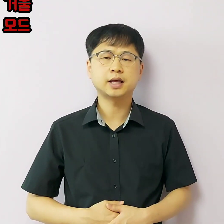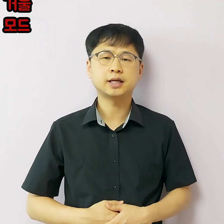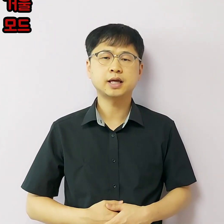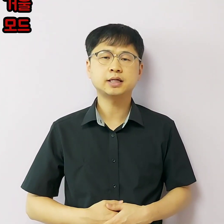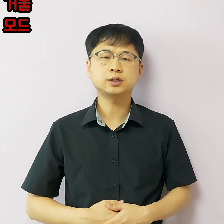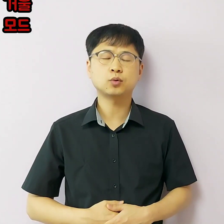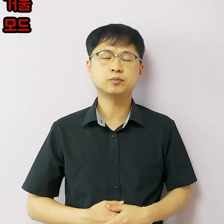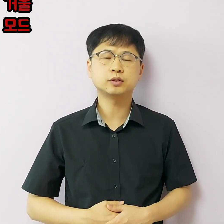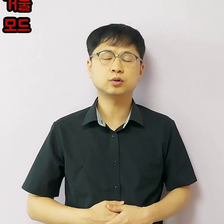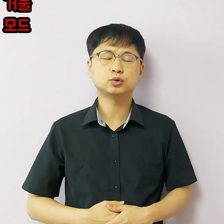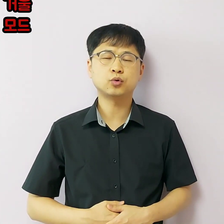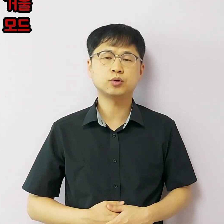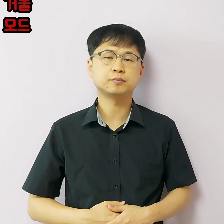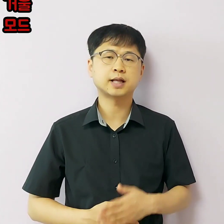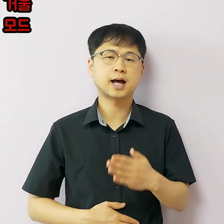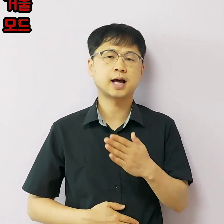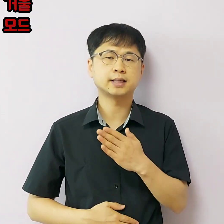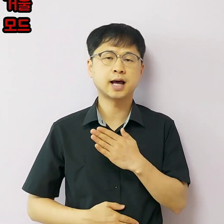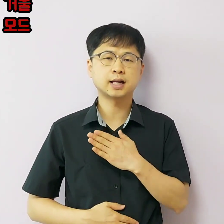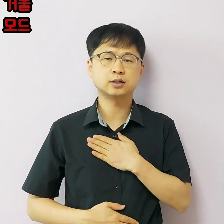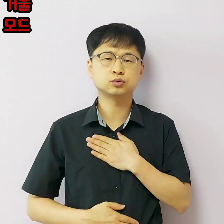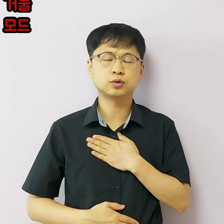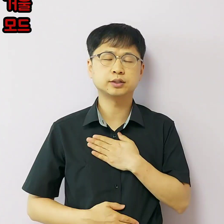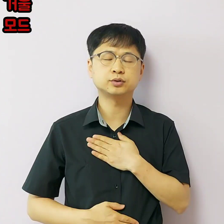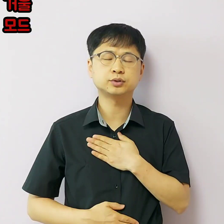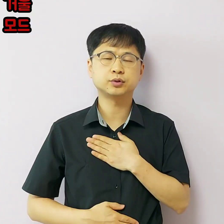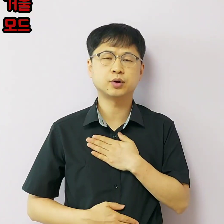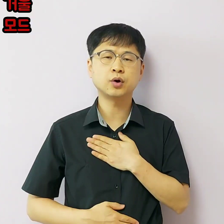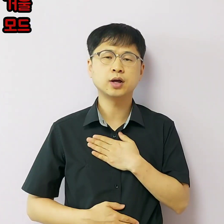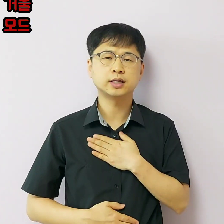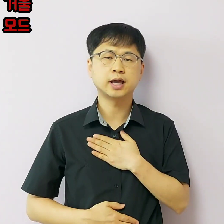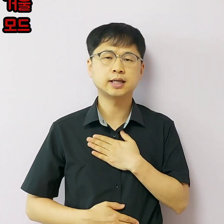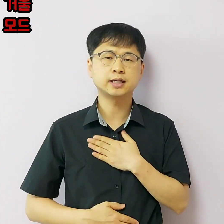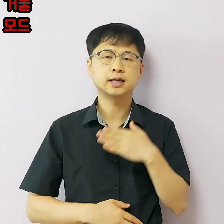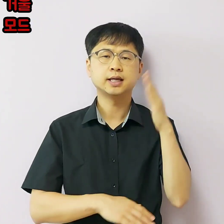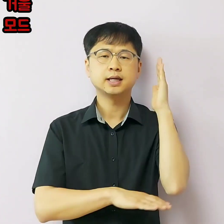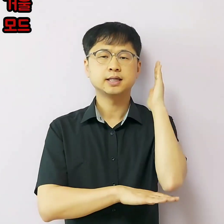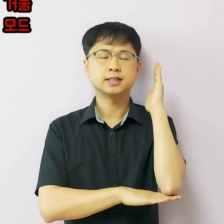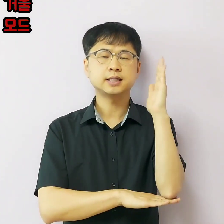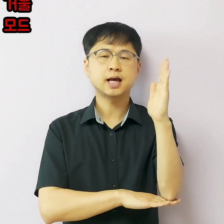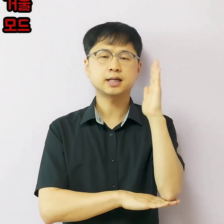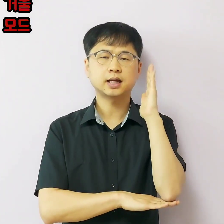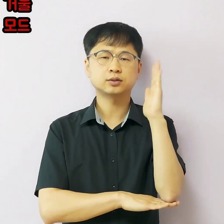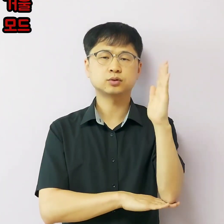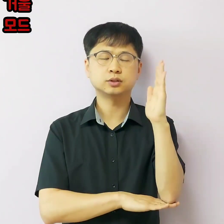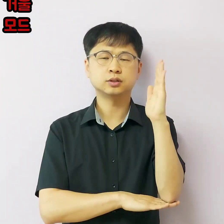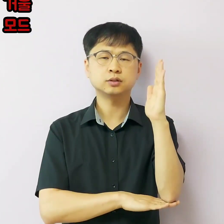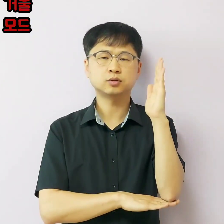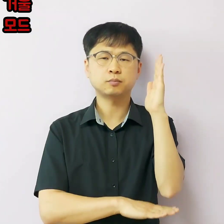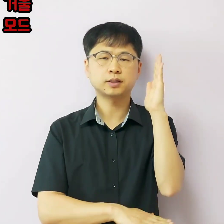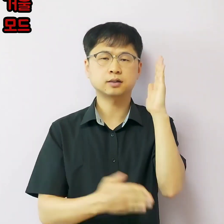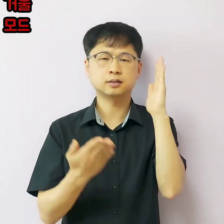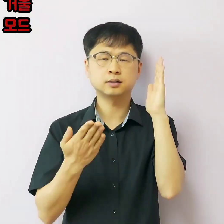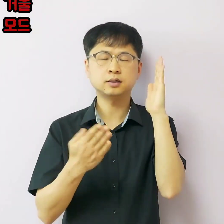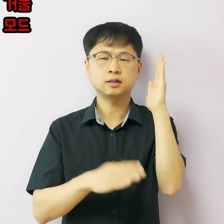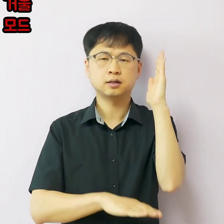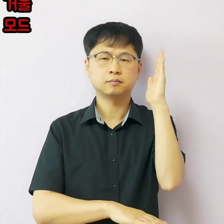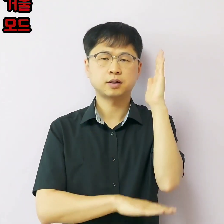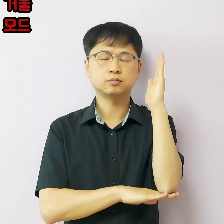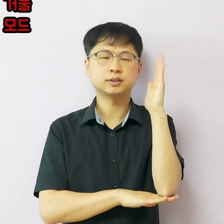내 얘기 좀 들어줘입니다. 나라는 수어 해주시고요. 얘기, 이야기라는 수어는 손바닥을 팔꿈치